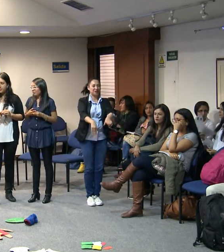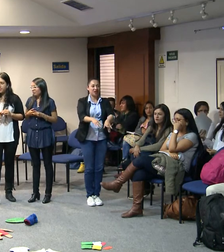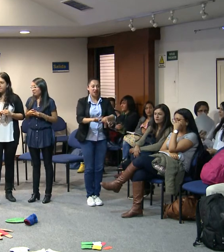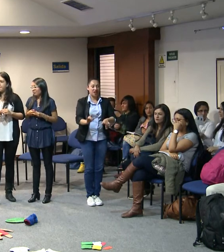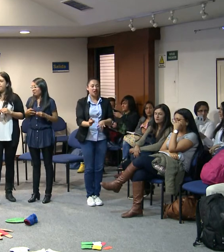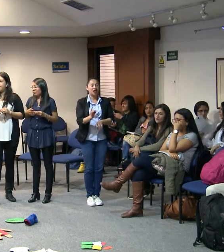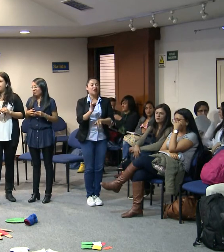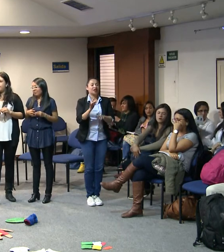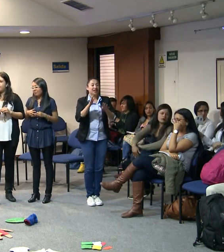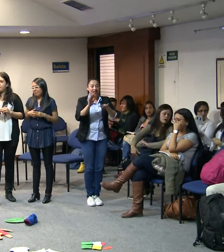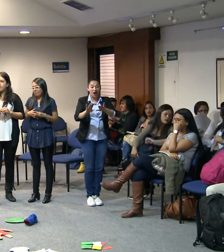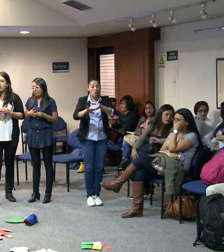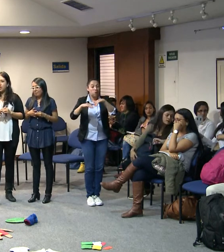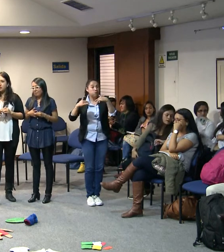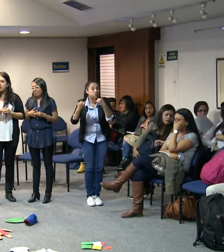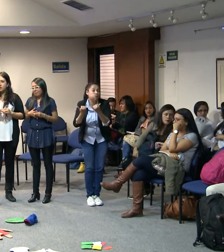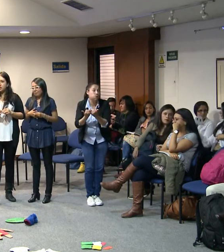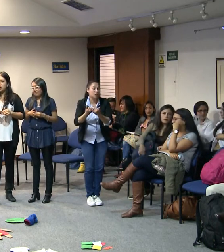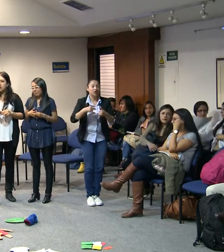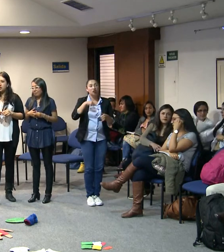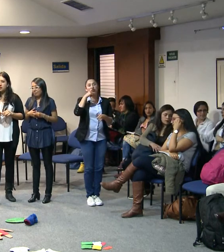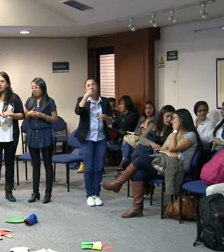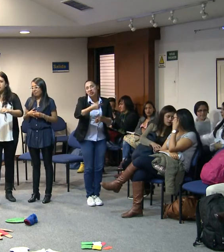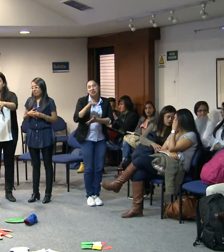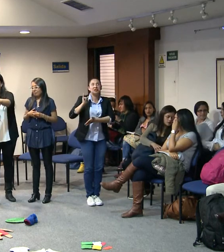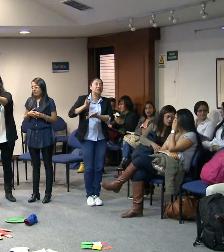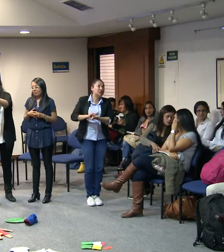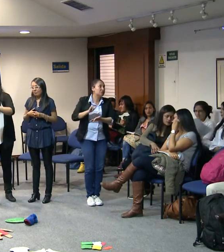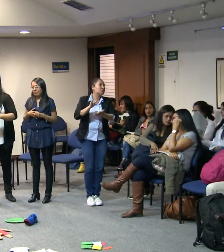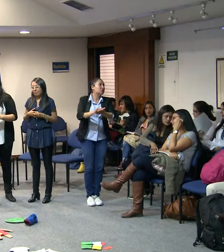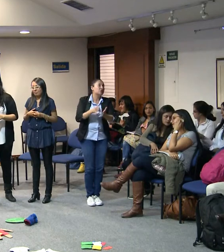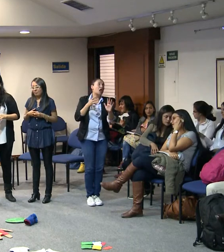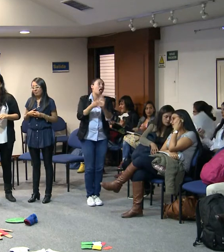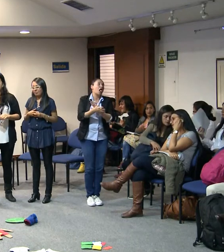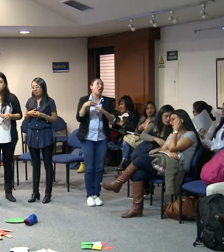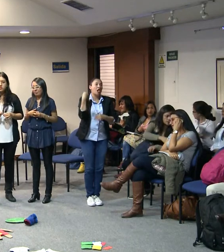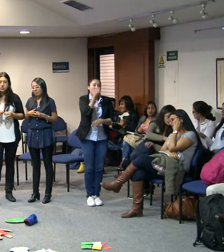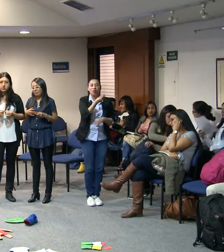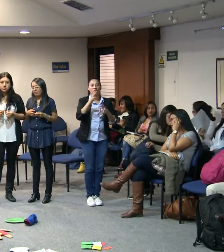no solamente en los cuentos que todos nosotros conocemos.